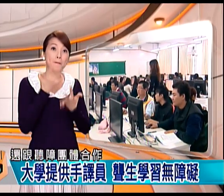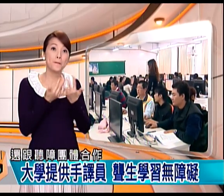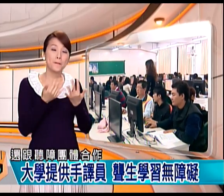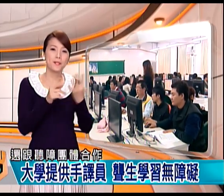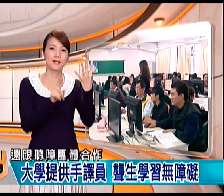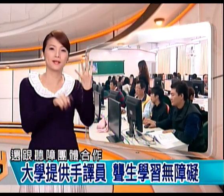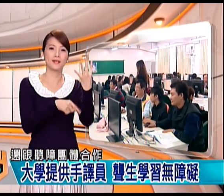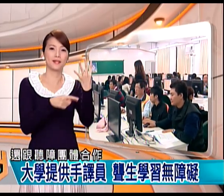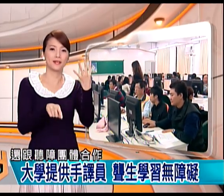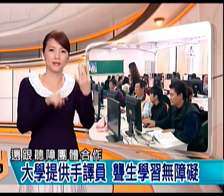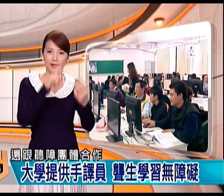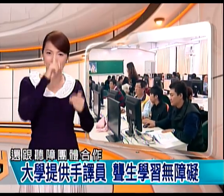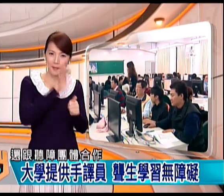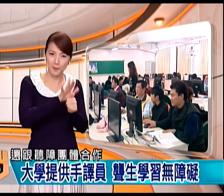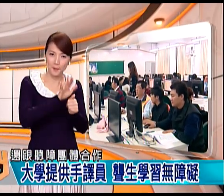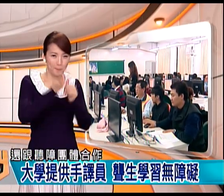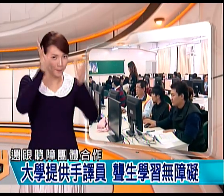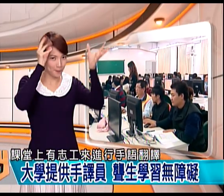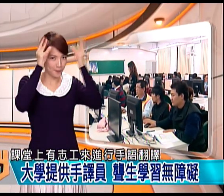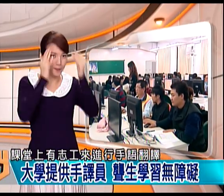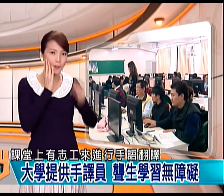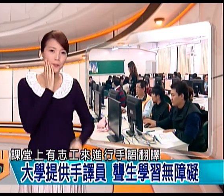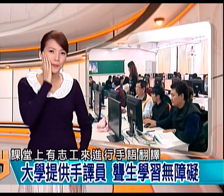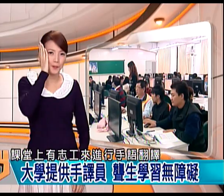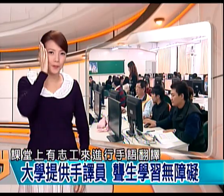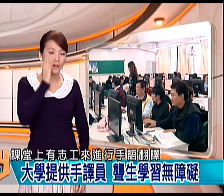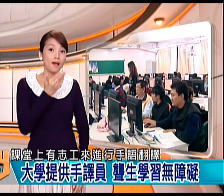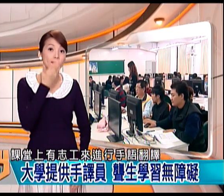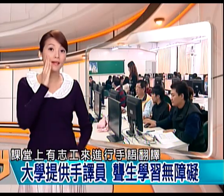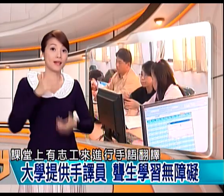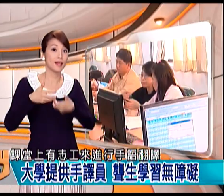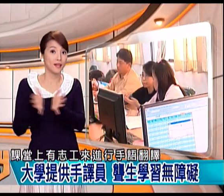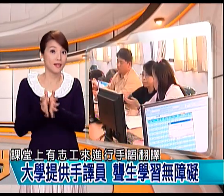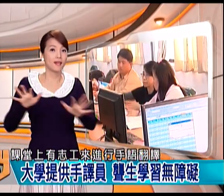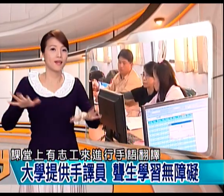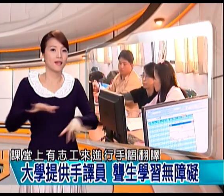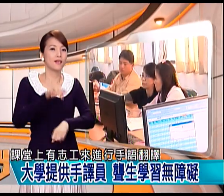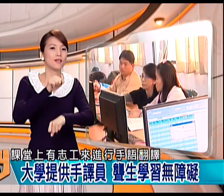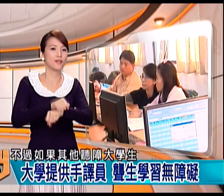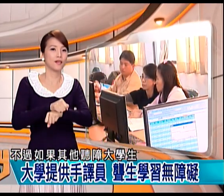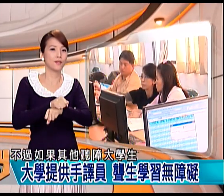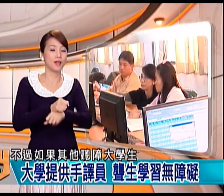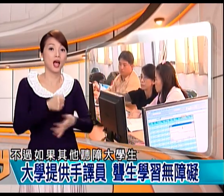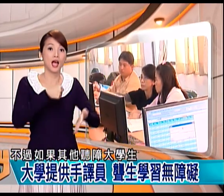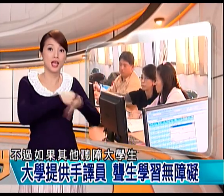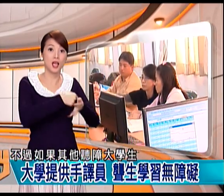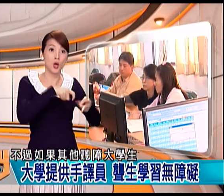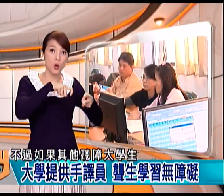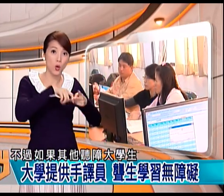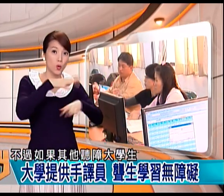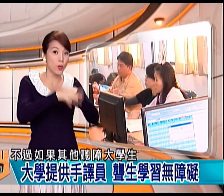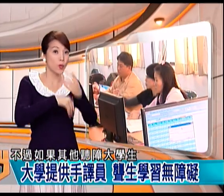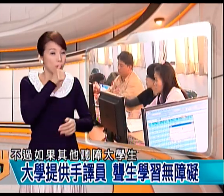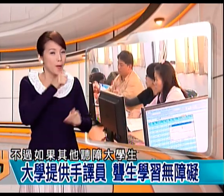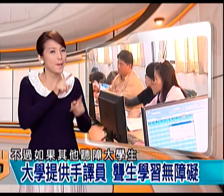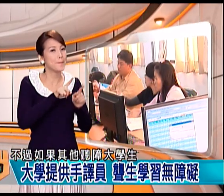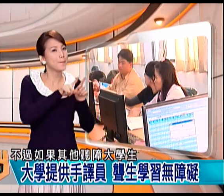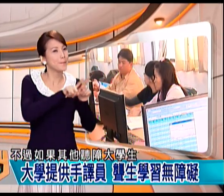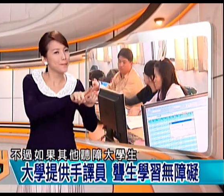还跟听障团体合作，课堂上有志工来进行手语翻译。不过如果其他的听障大学